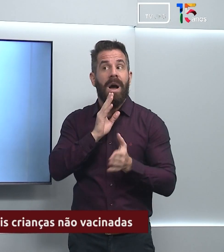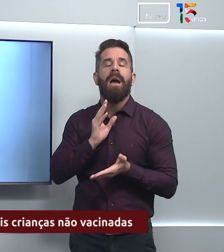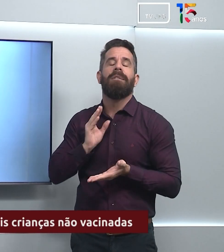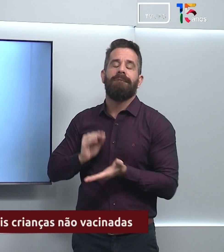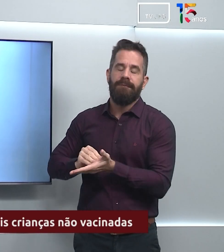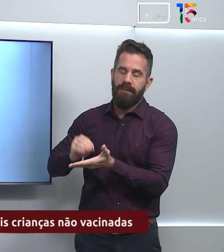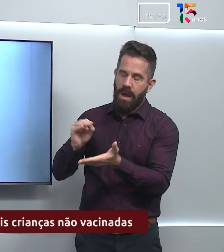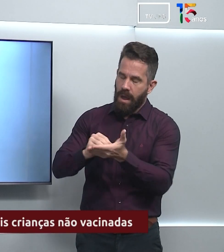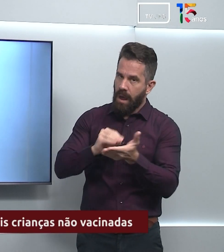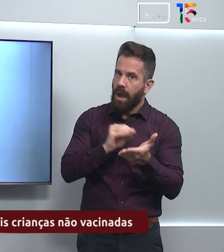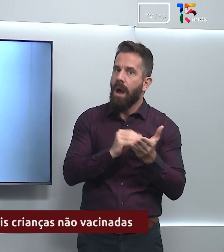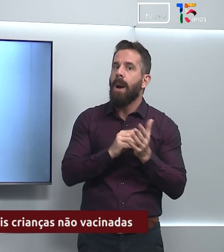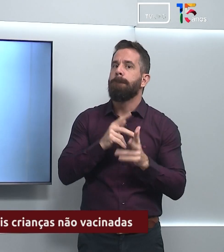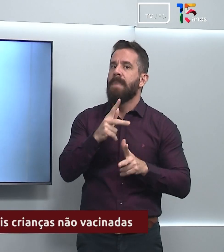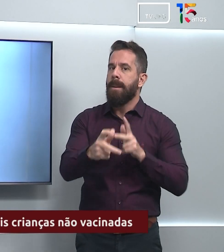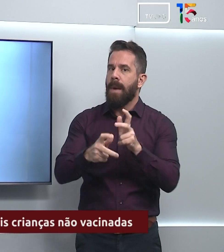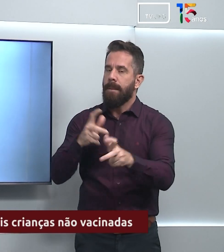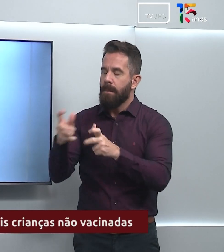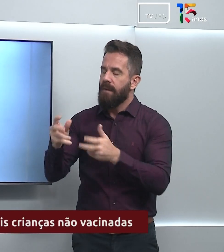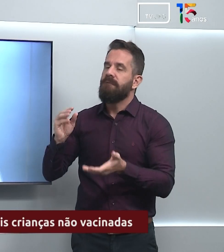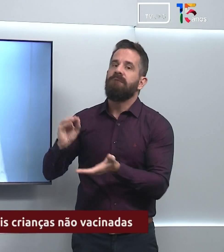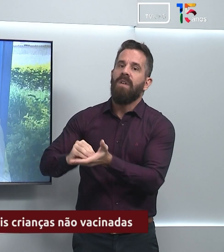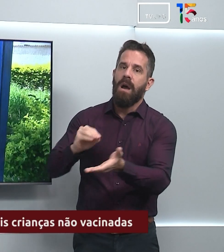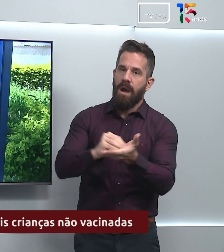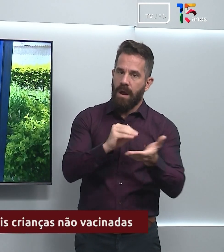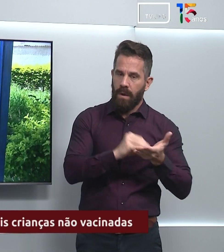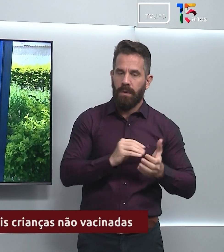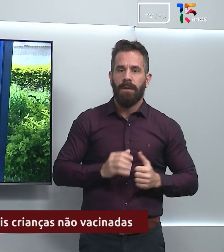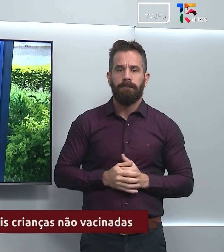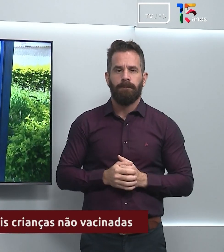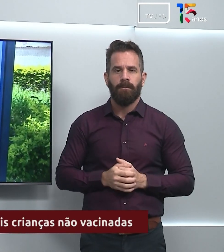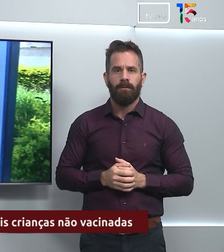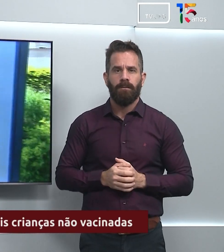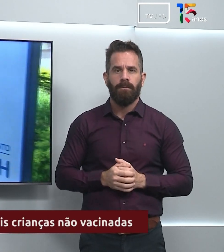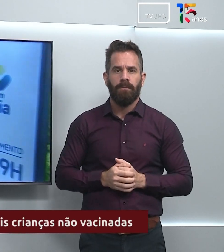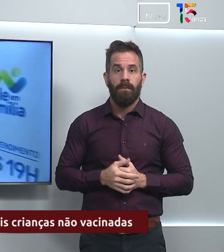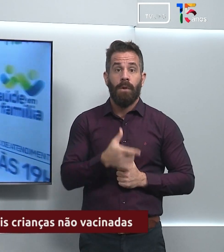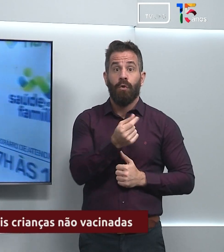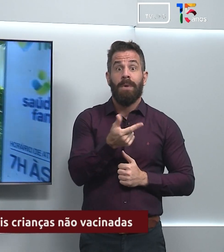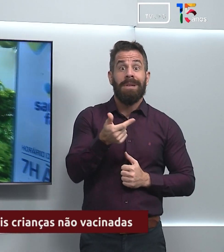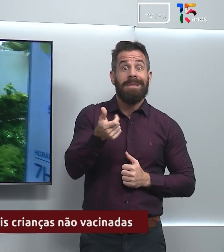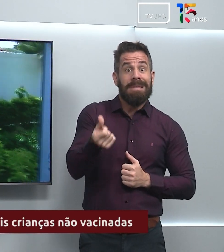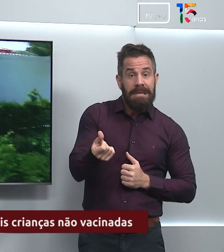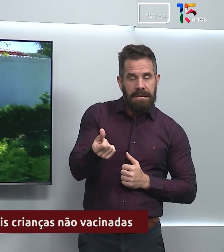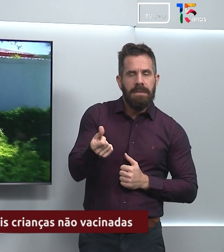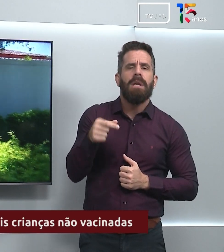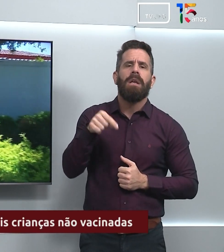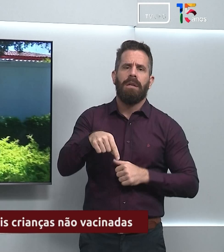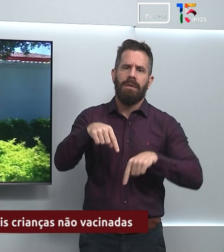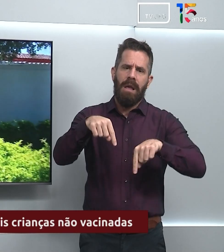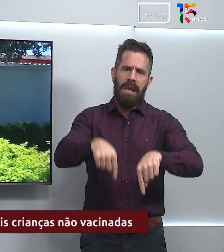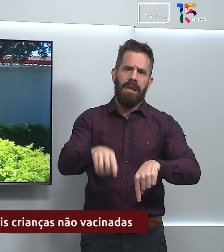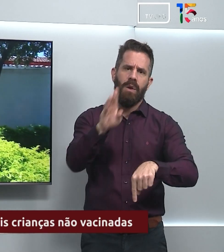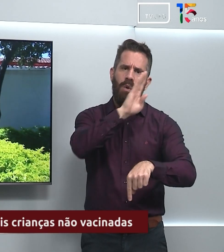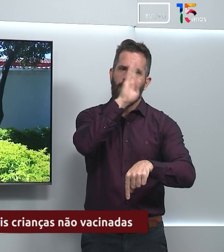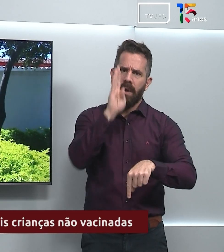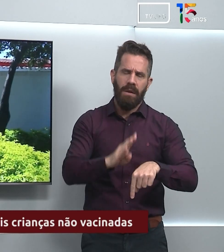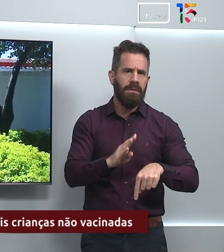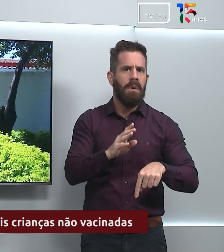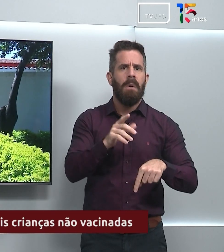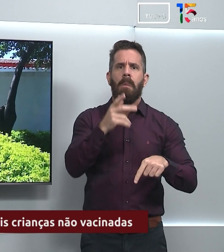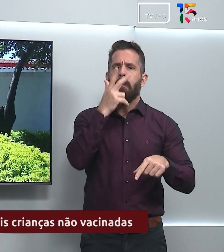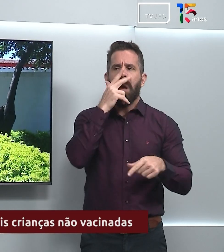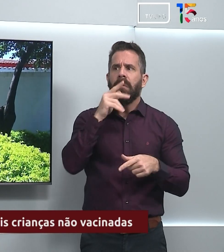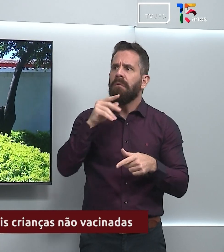cobertura preconizada pela Organização Mundial de Saúde. Desde 2016, o Brasil enfrentava uma queda na